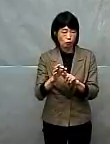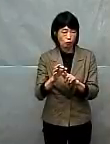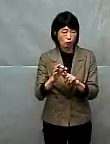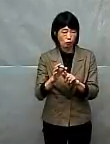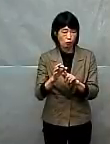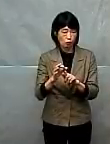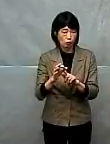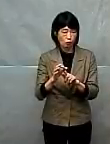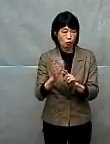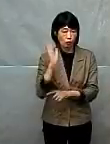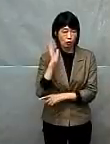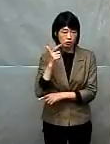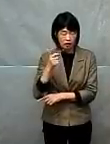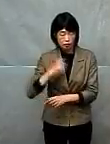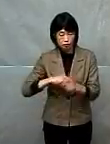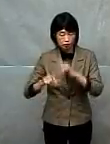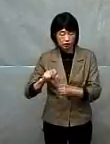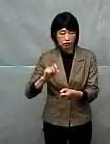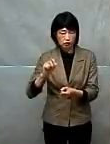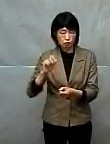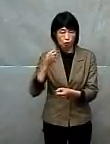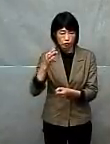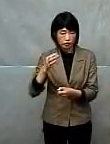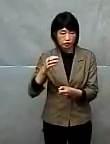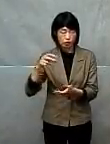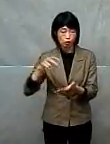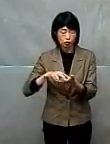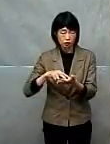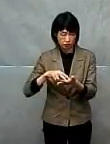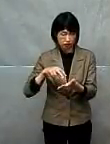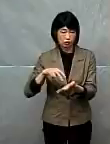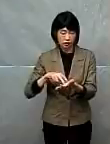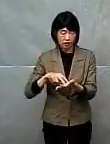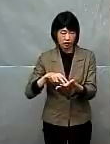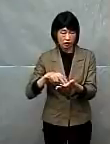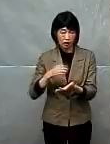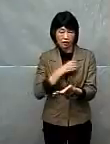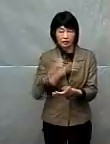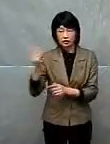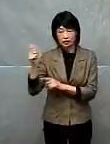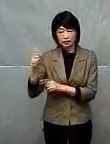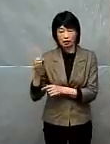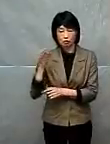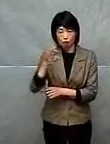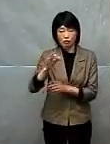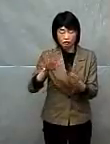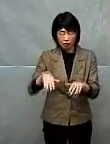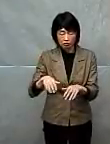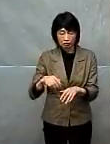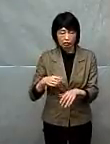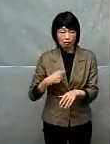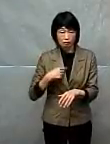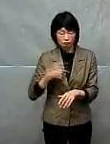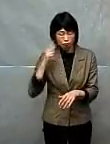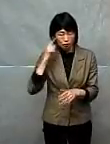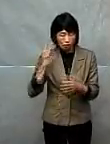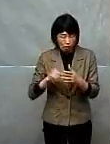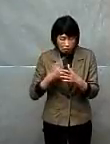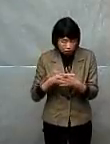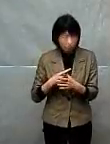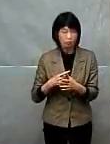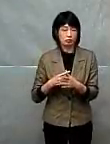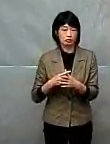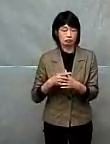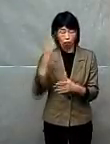政務活動費として支出していたということは思いもよらなかったことであります。な